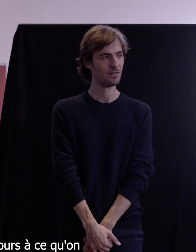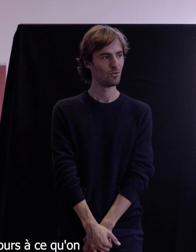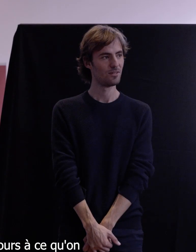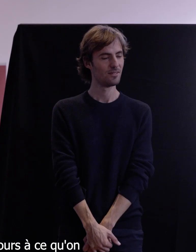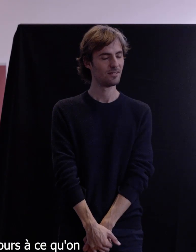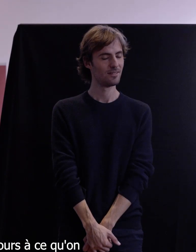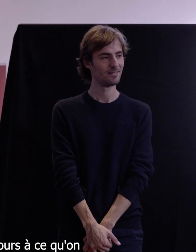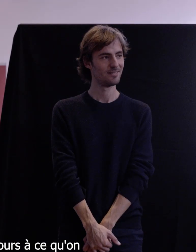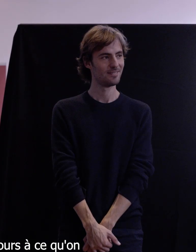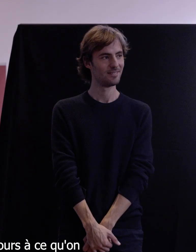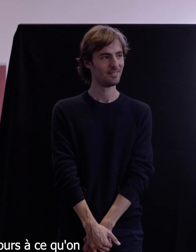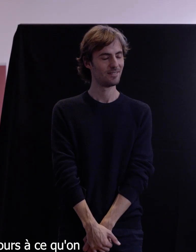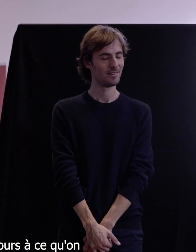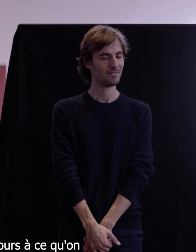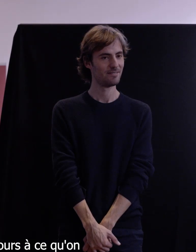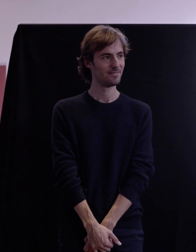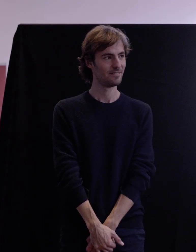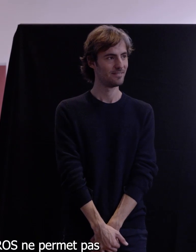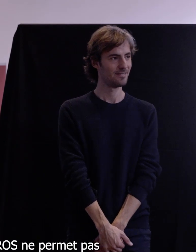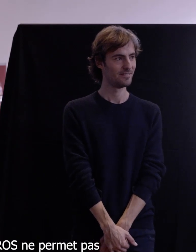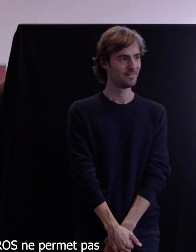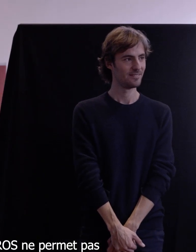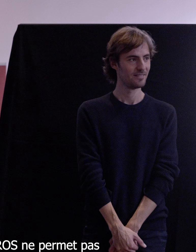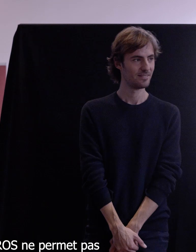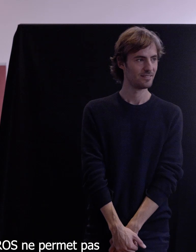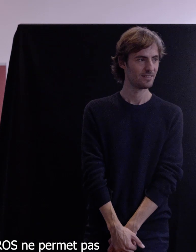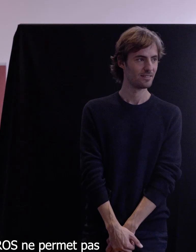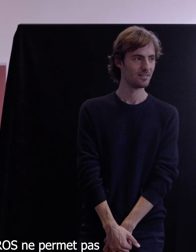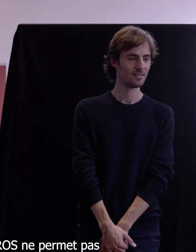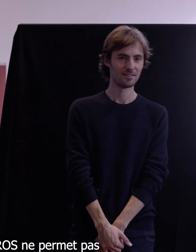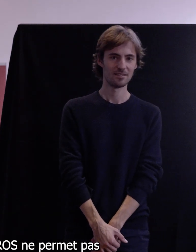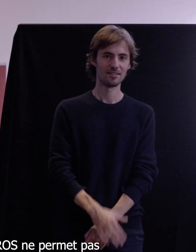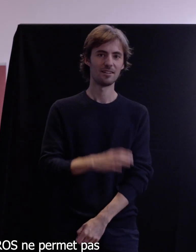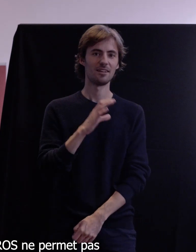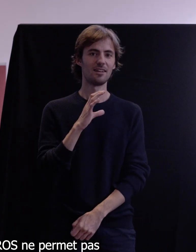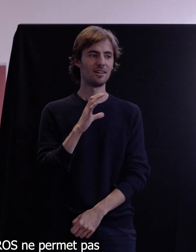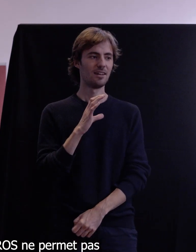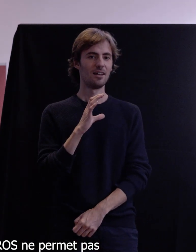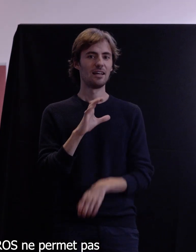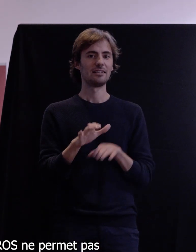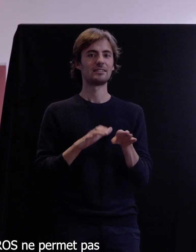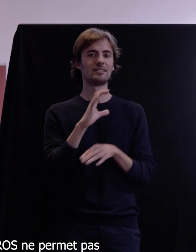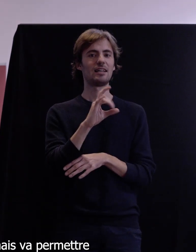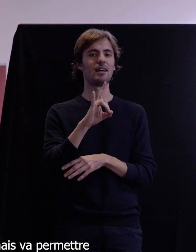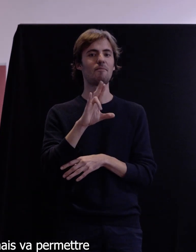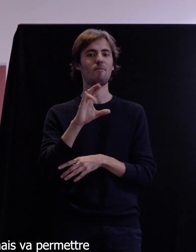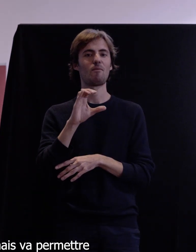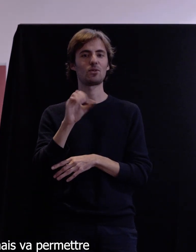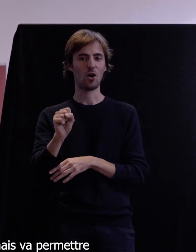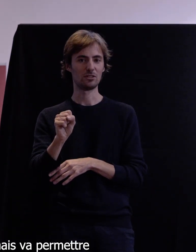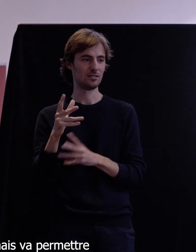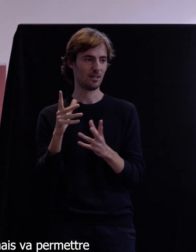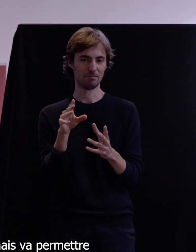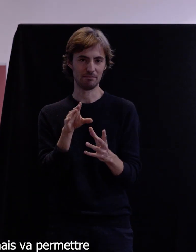On peut avoir recours à ce qu'on appelle un système cross. En fait, le système cross ne permet pas de redonner de l'audition à l'oreille qui n'entend